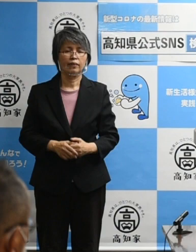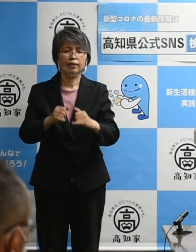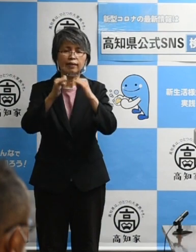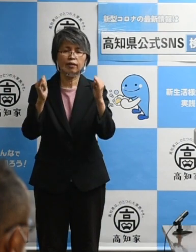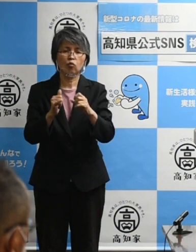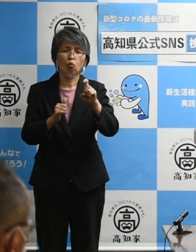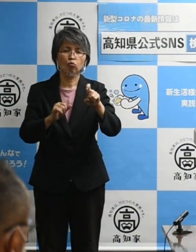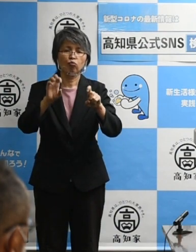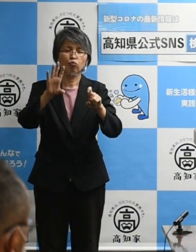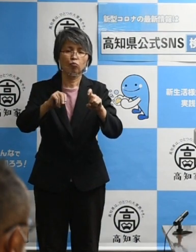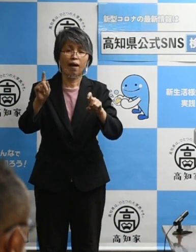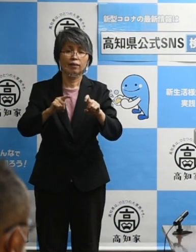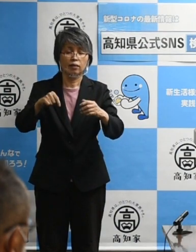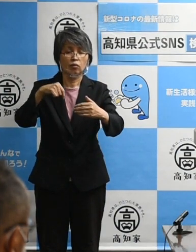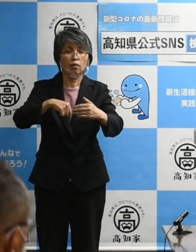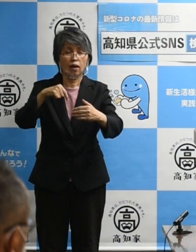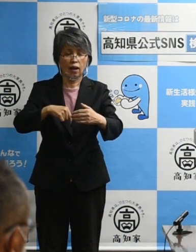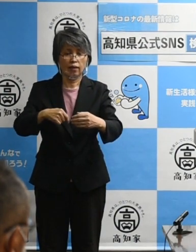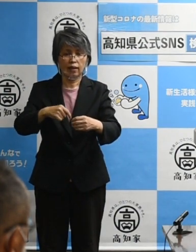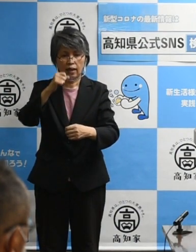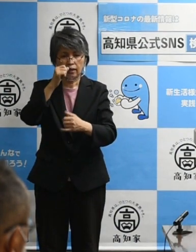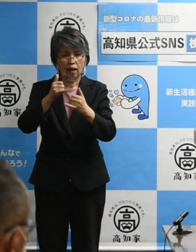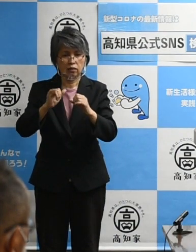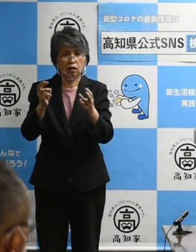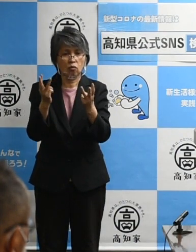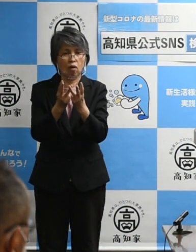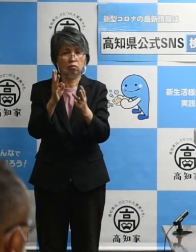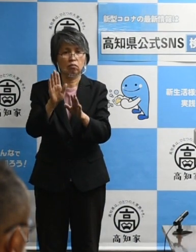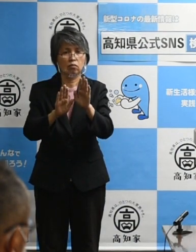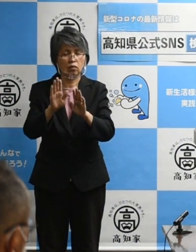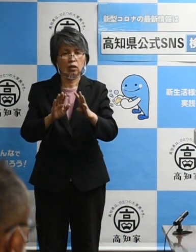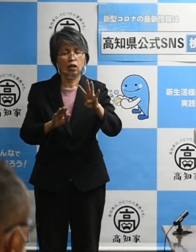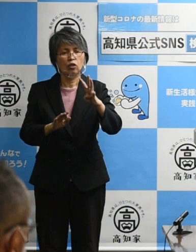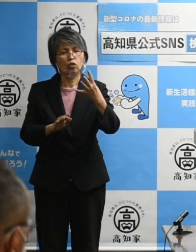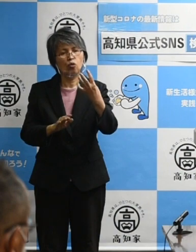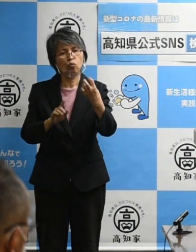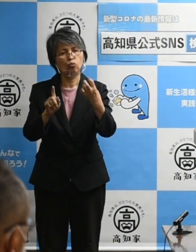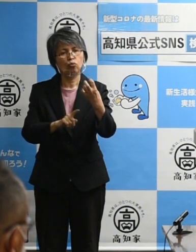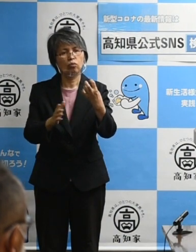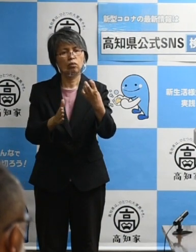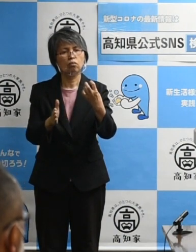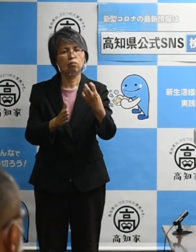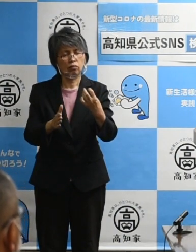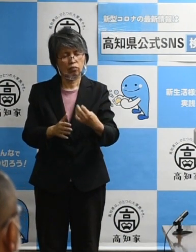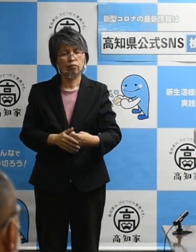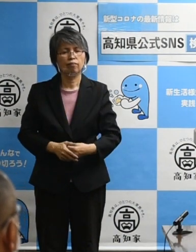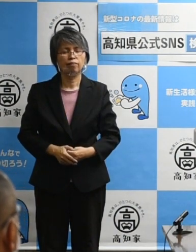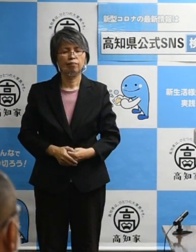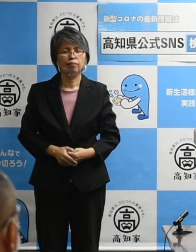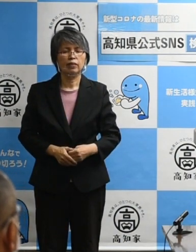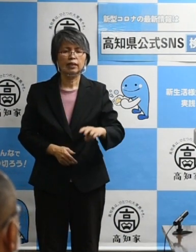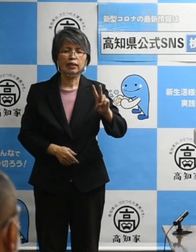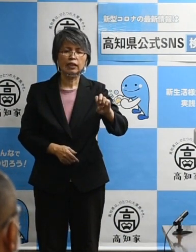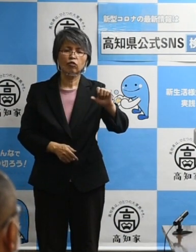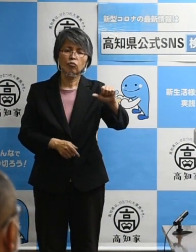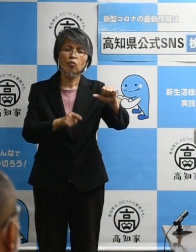人あたりの患者数というのを見ましても、40人近い数字ということでありますので、それがまあ25人